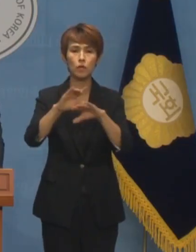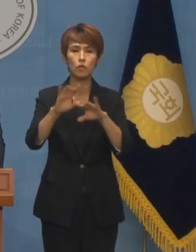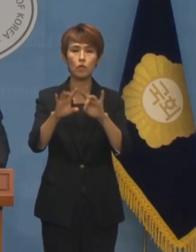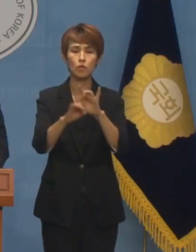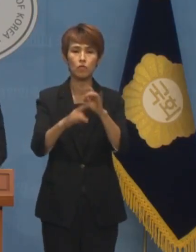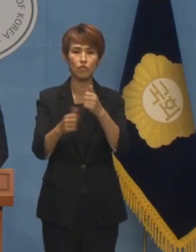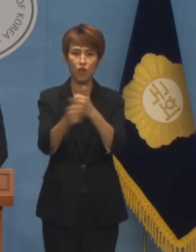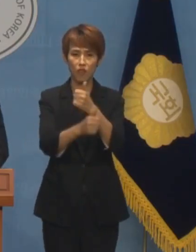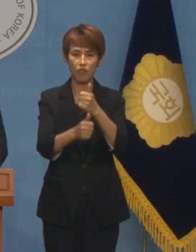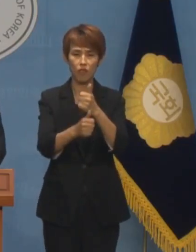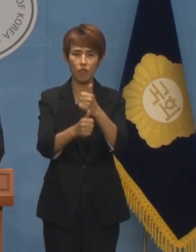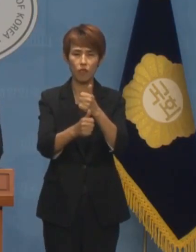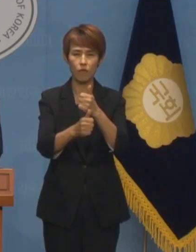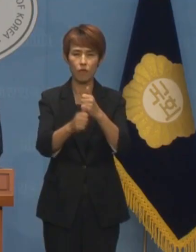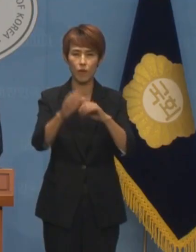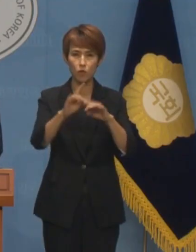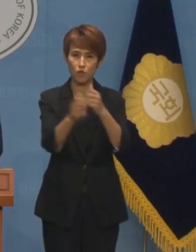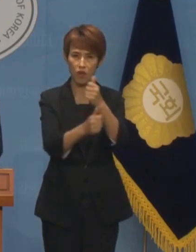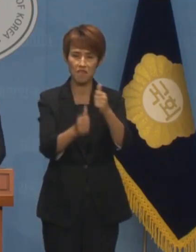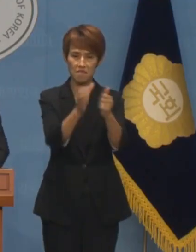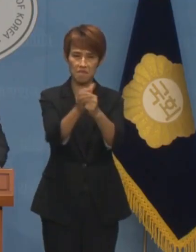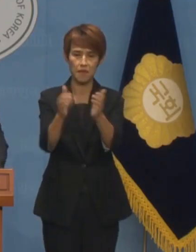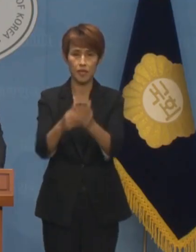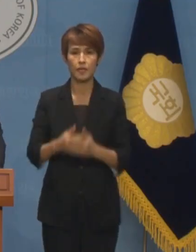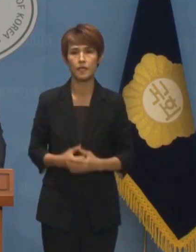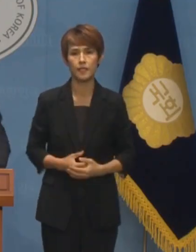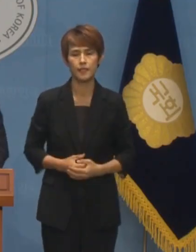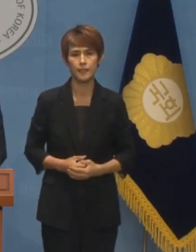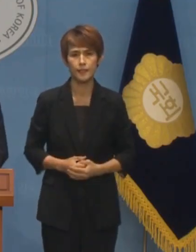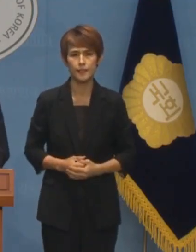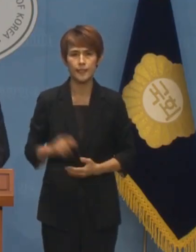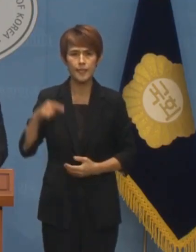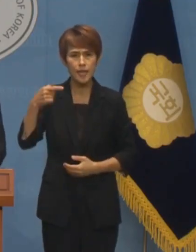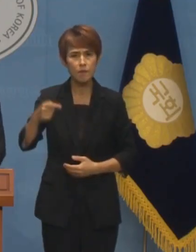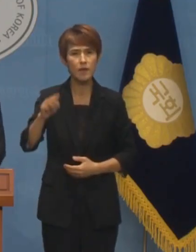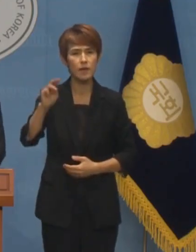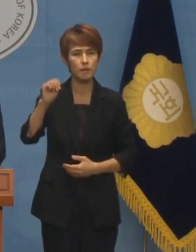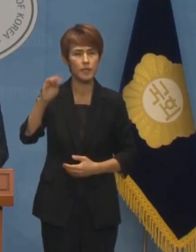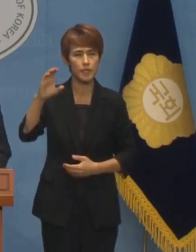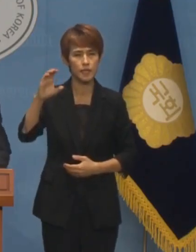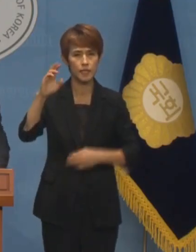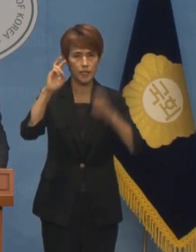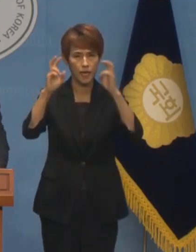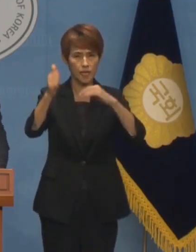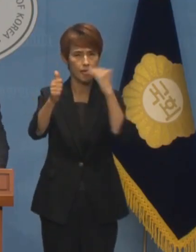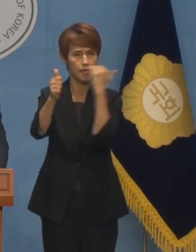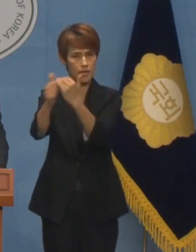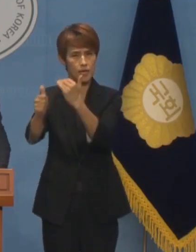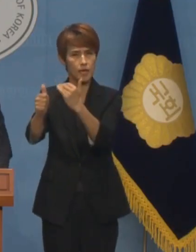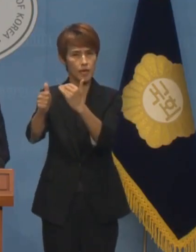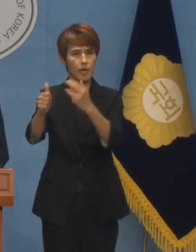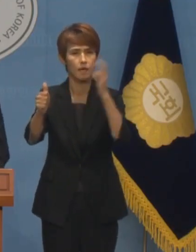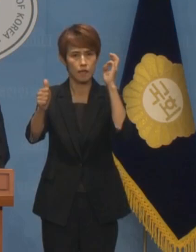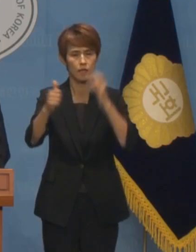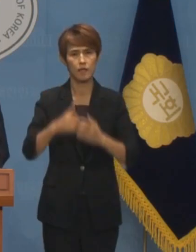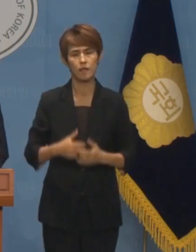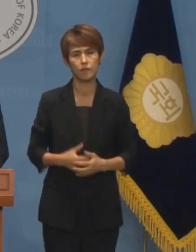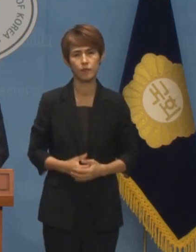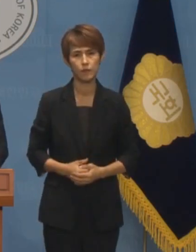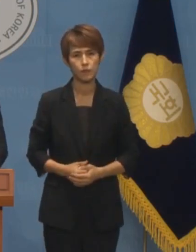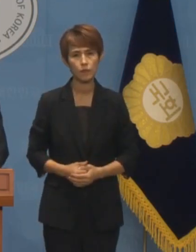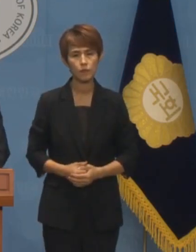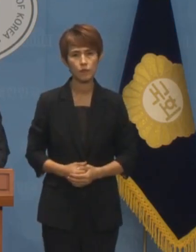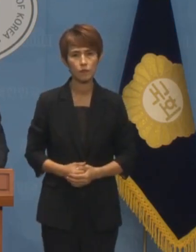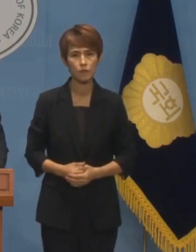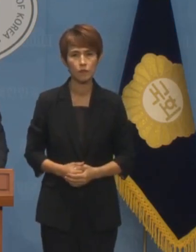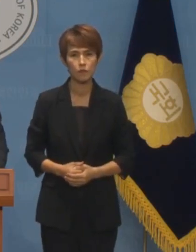강행했습니다. 그리고 분명 다음 수순은 MBC 사장 해임안일 것입니다.